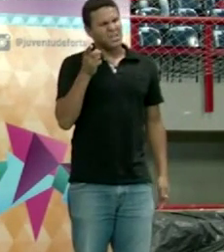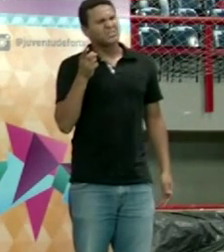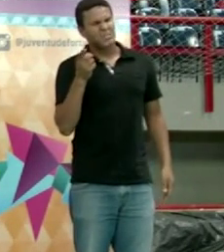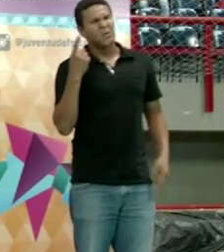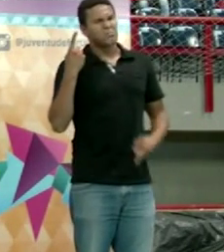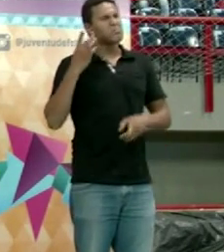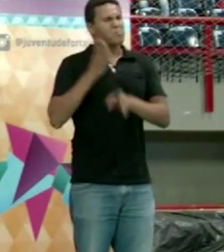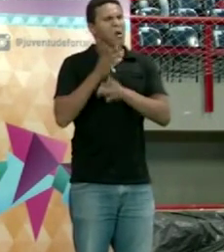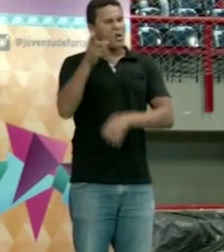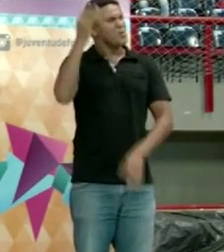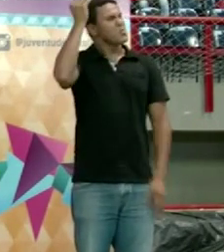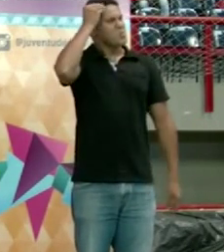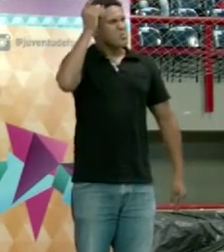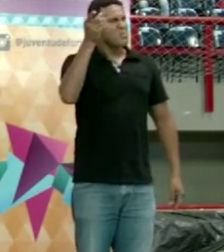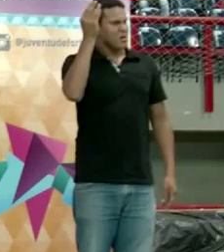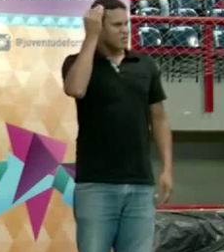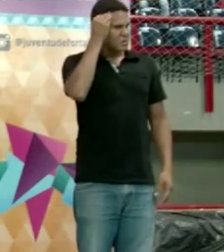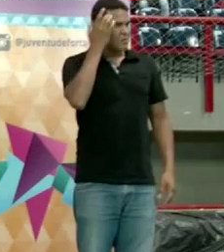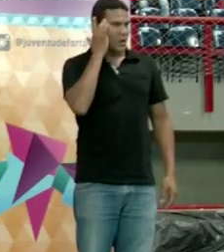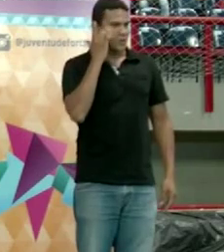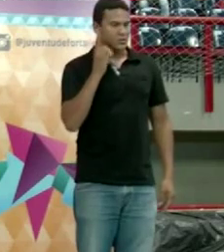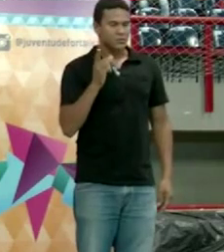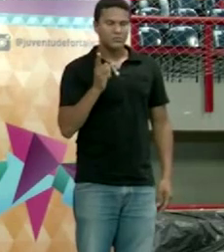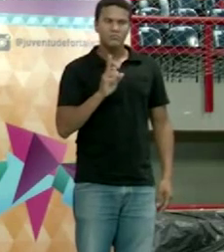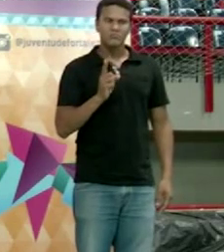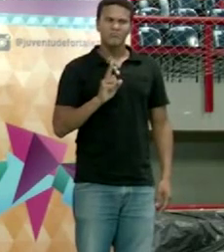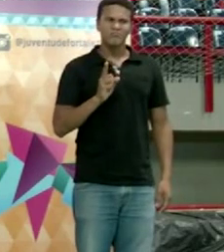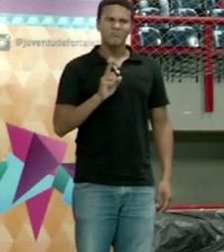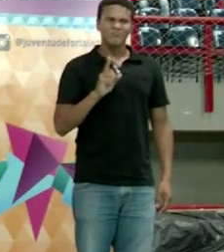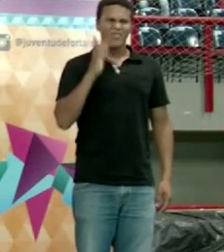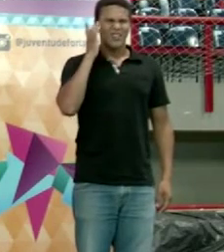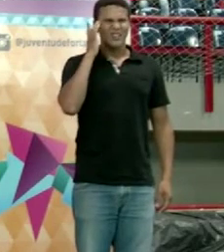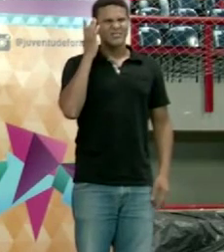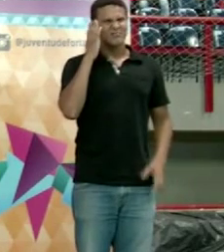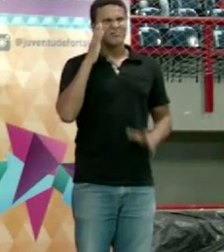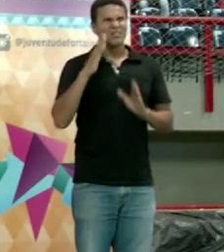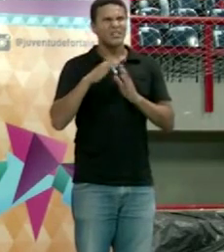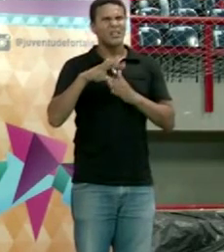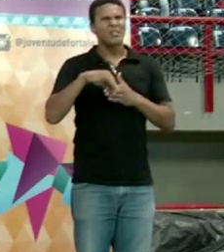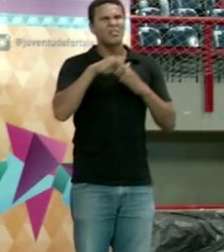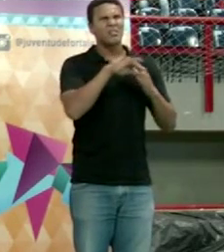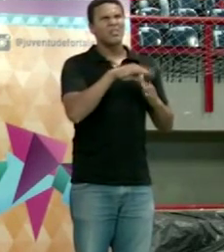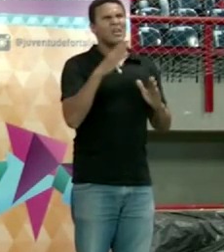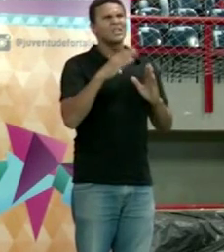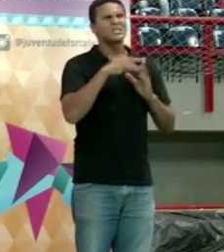motivos, né? Não sei. Ele levou para dentro de casa a amante,